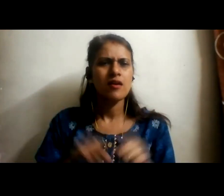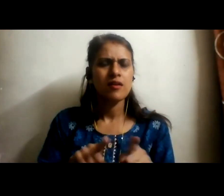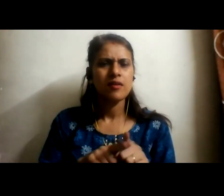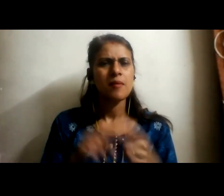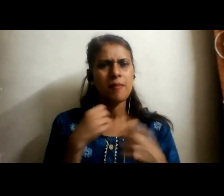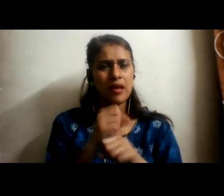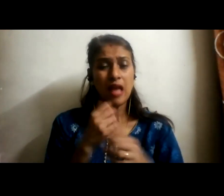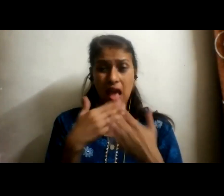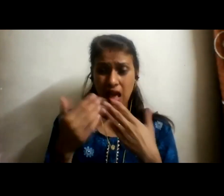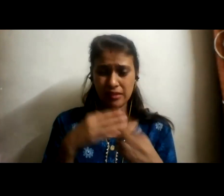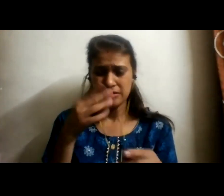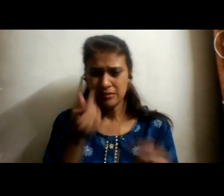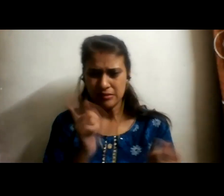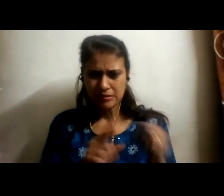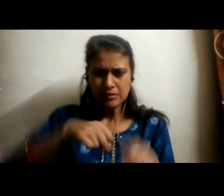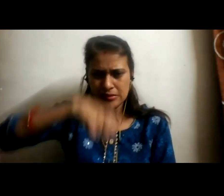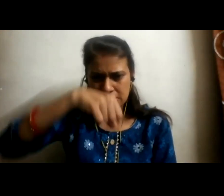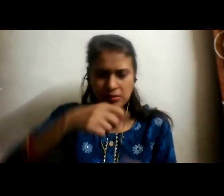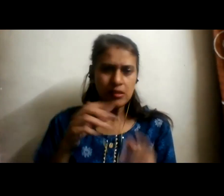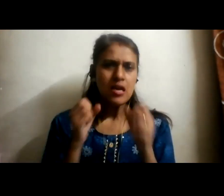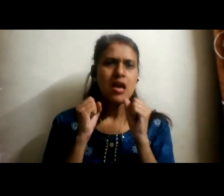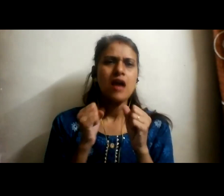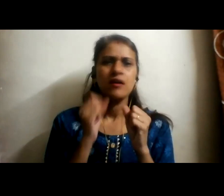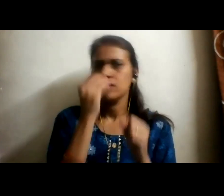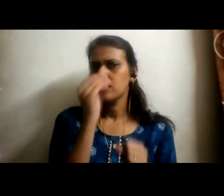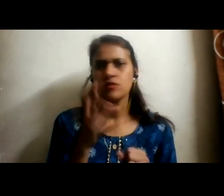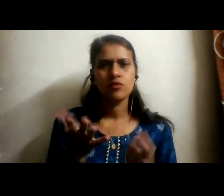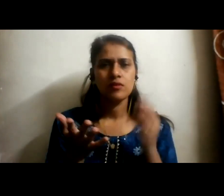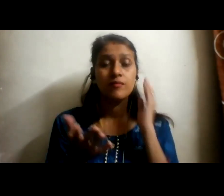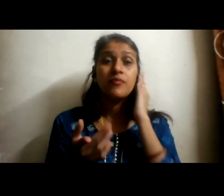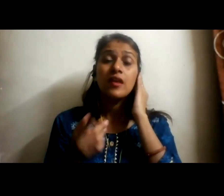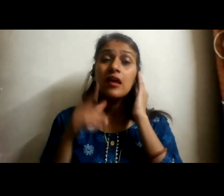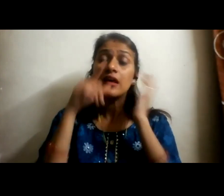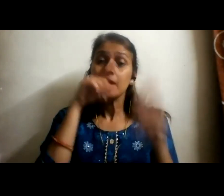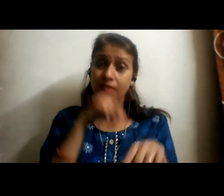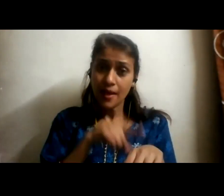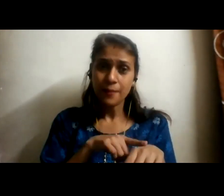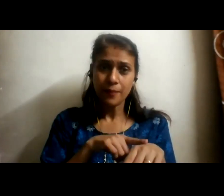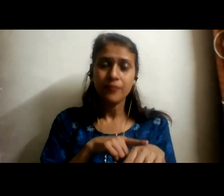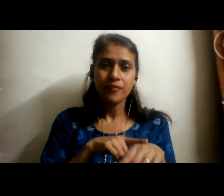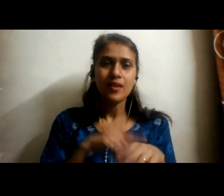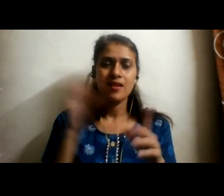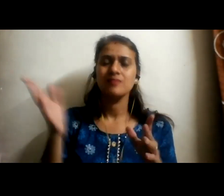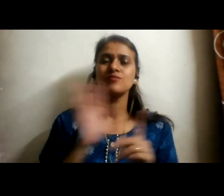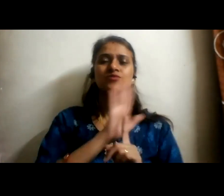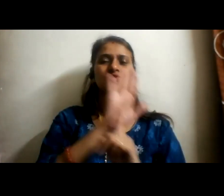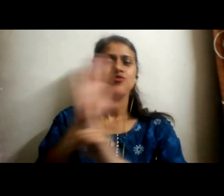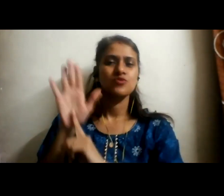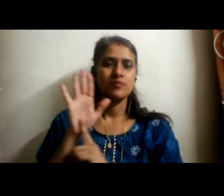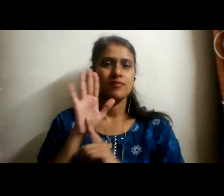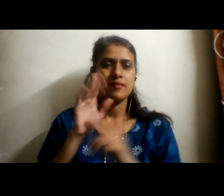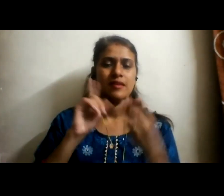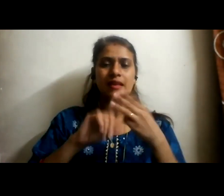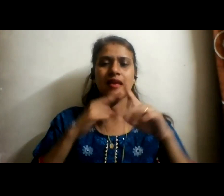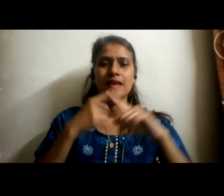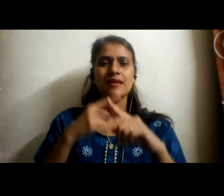लिफाफा बनाना इज अ वेरी टीडियस जॉब। तो चांस की बात है कि पैकेजिंग की एक एग्जीबिशन चल रहा था इंडिया इंटरनेशनल